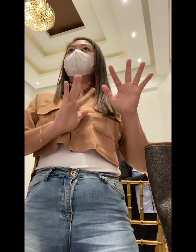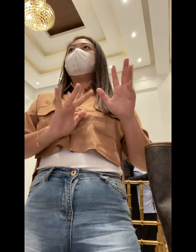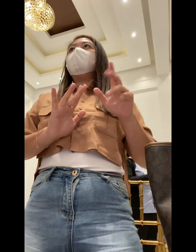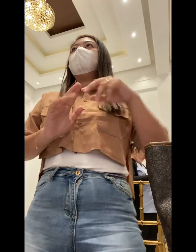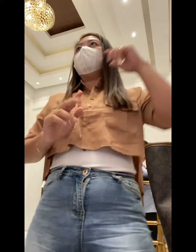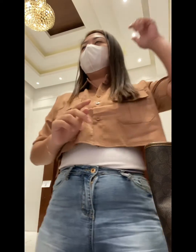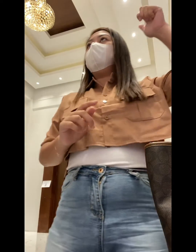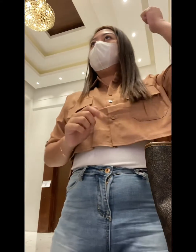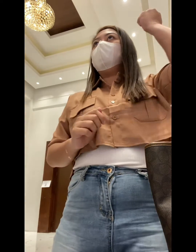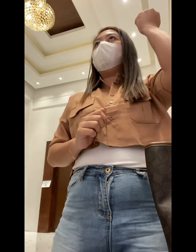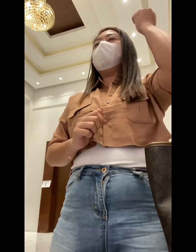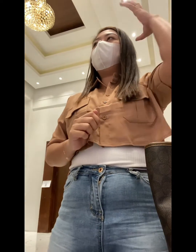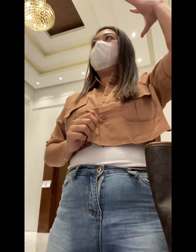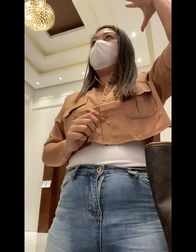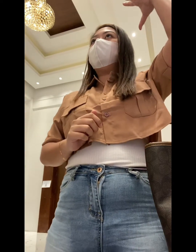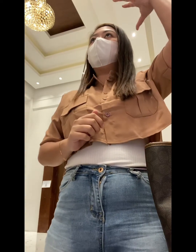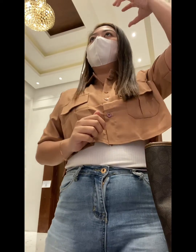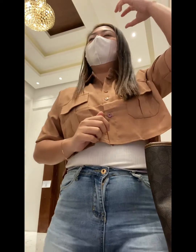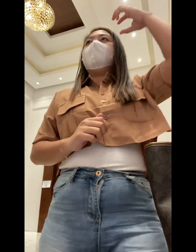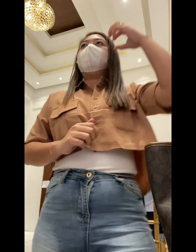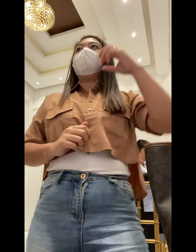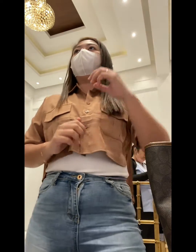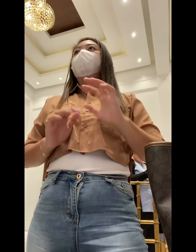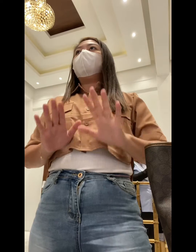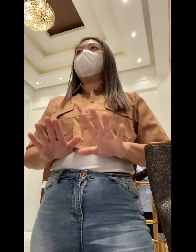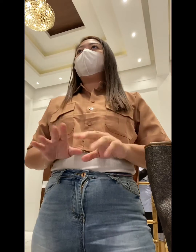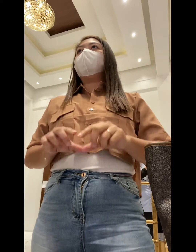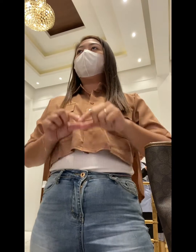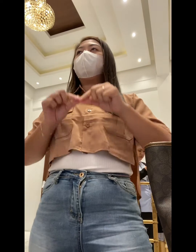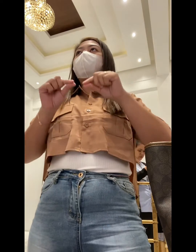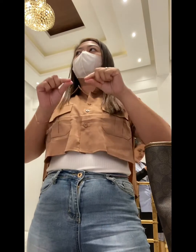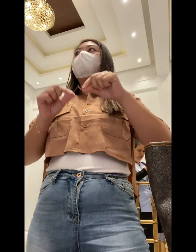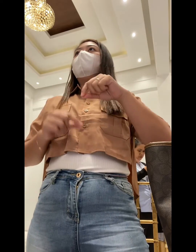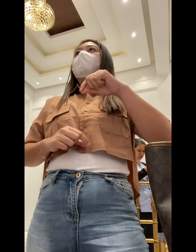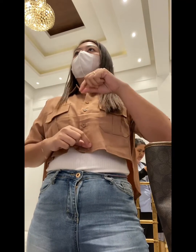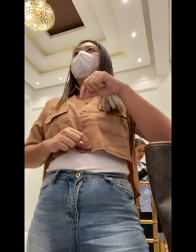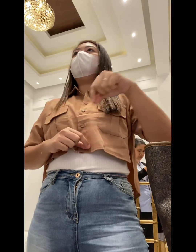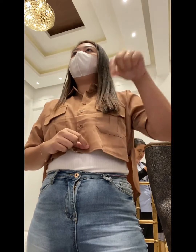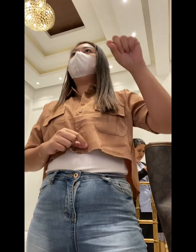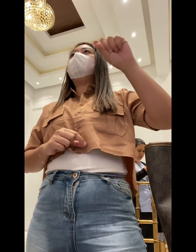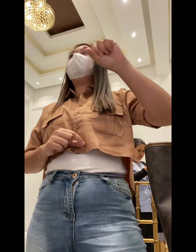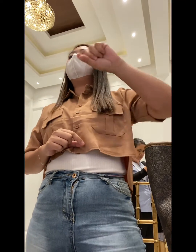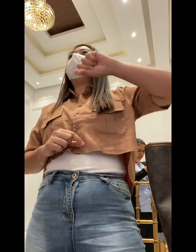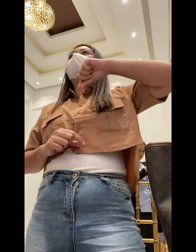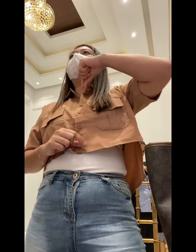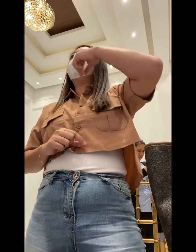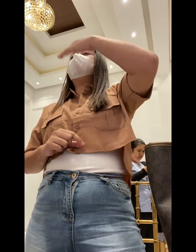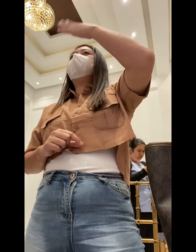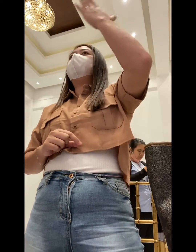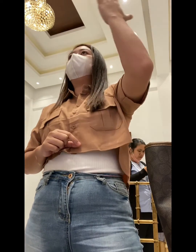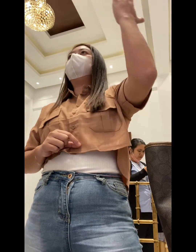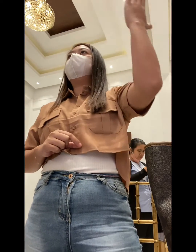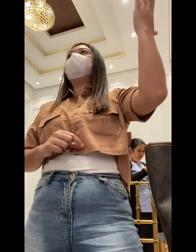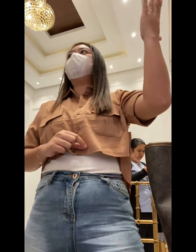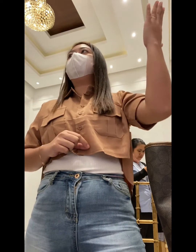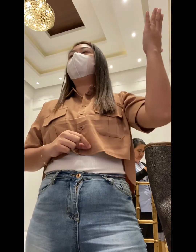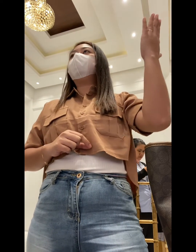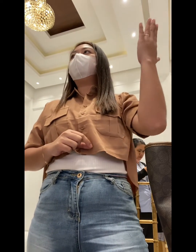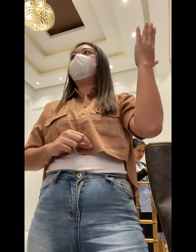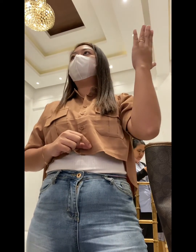ng kanta, pero kinakaya naman. O, tignan nyo, hirap na hirap ako dyan. Ewan ko nga